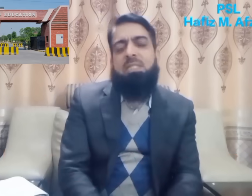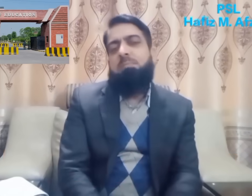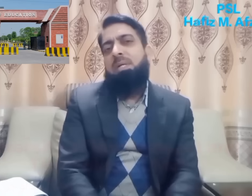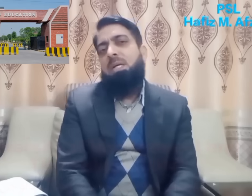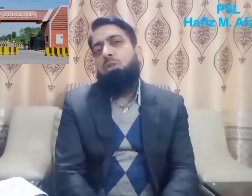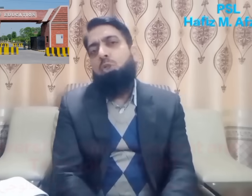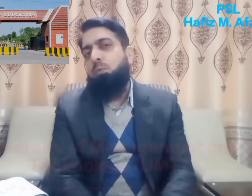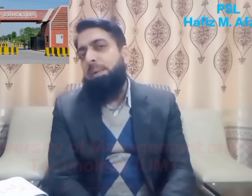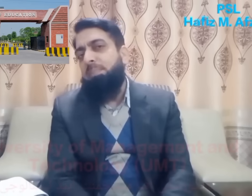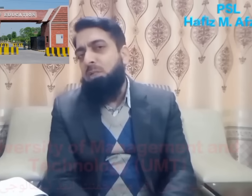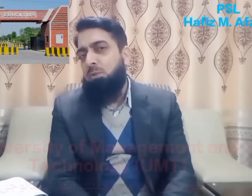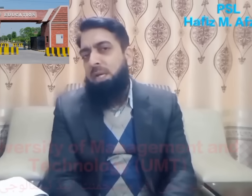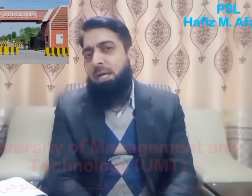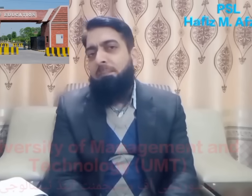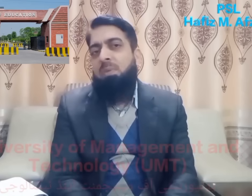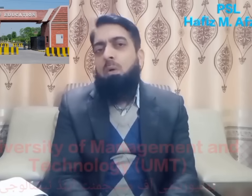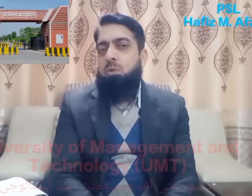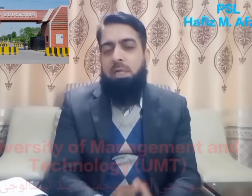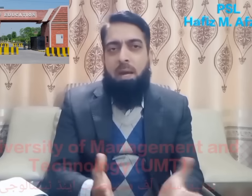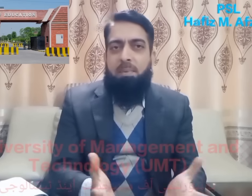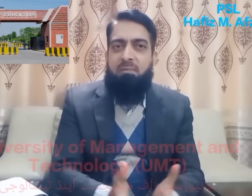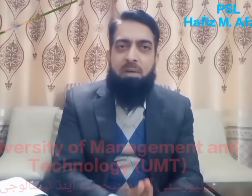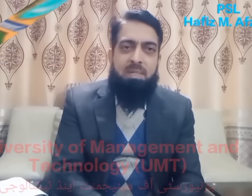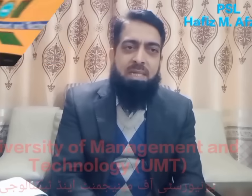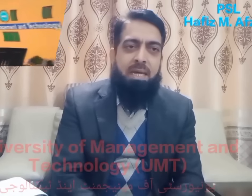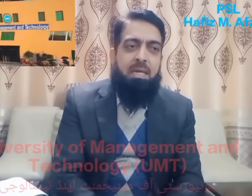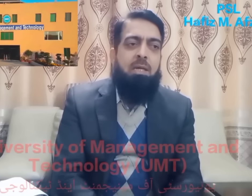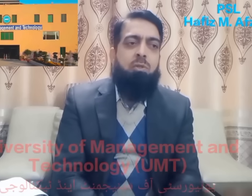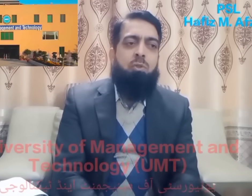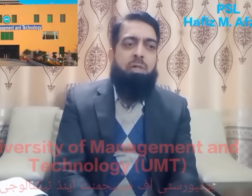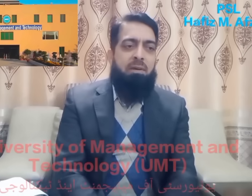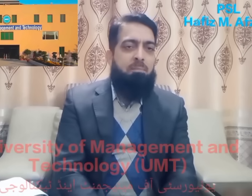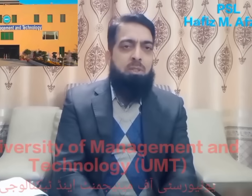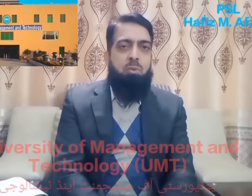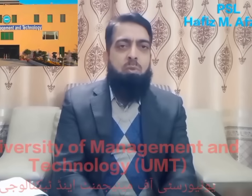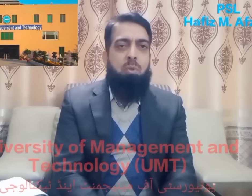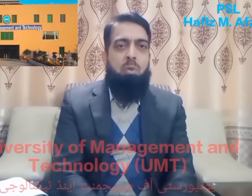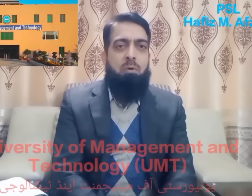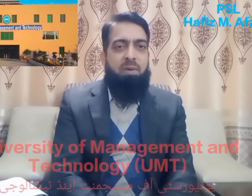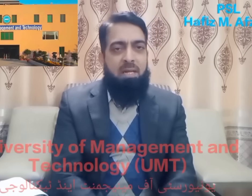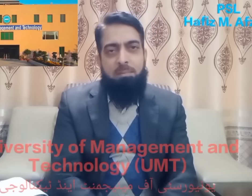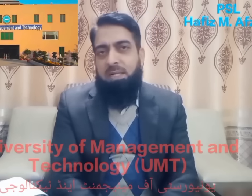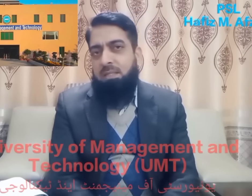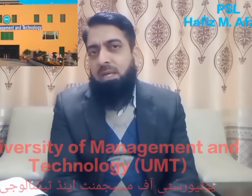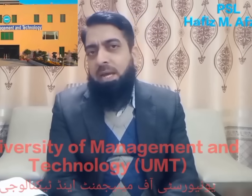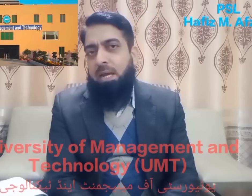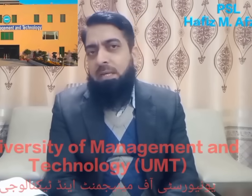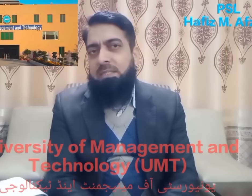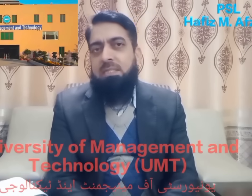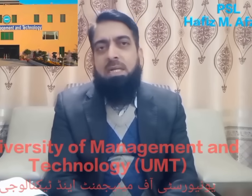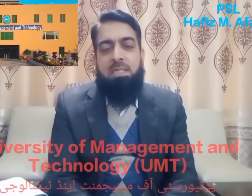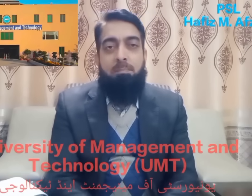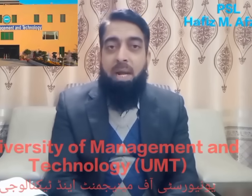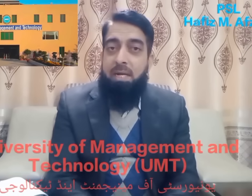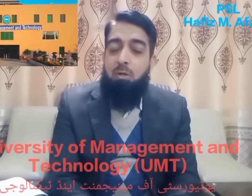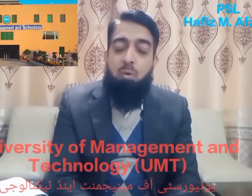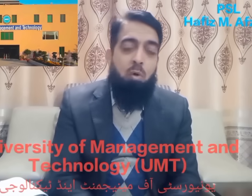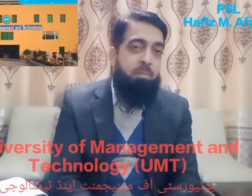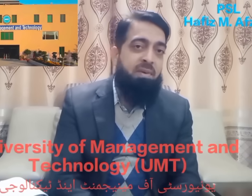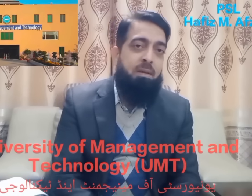यूनिवर्सिटीज में UMT जो है उसका नाम बड़ा फेमस है, जो डेफ बच्चों को वेलकम करती है, इसके साथ साथ ब्लाइंड लोगों को भी